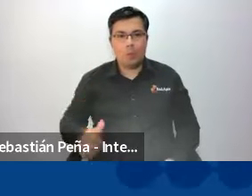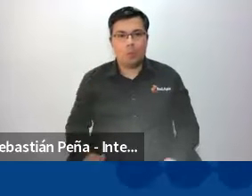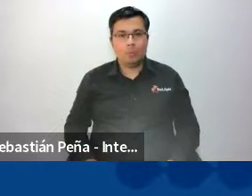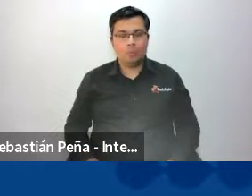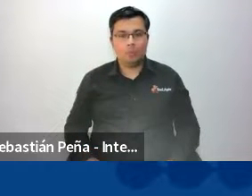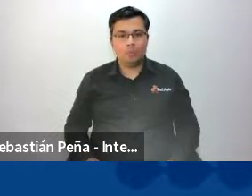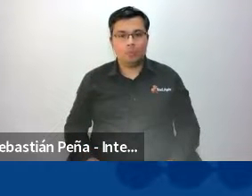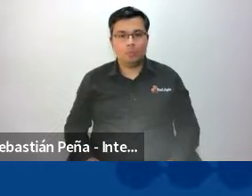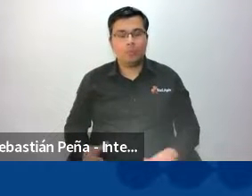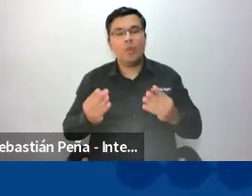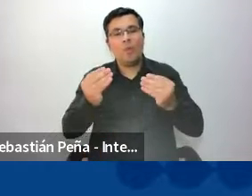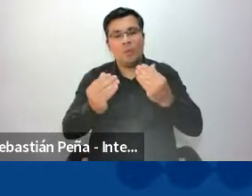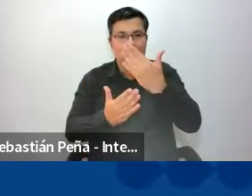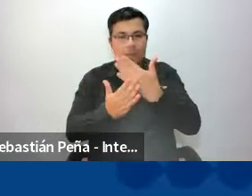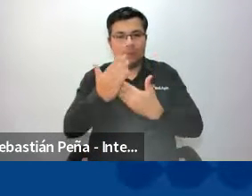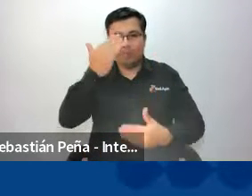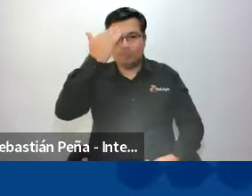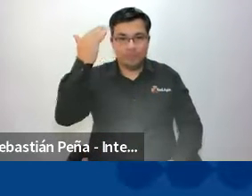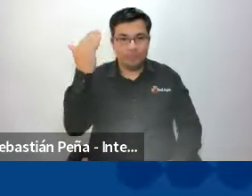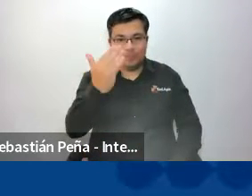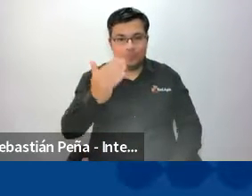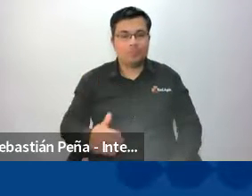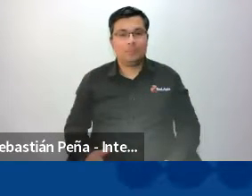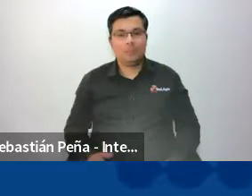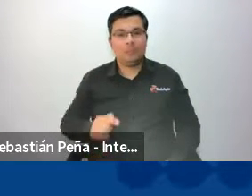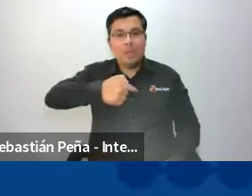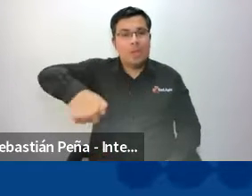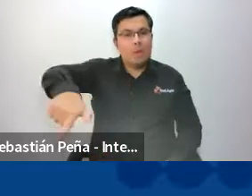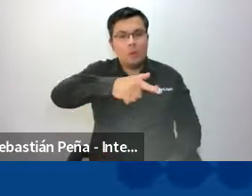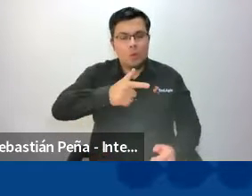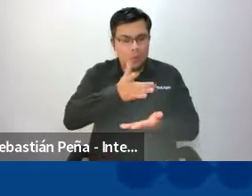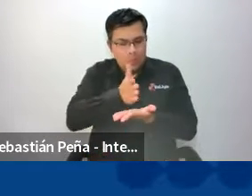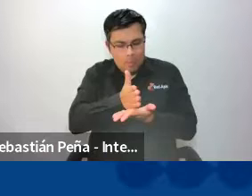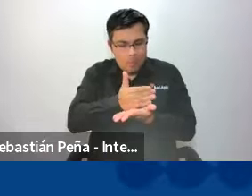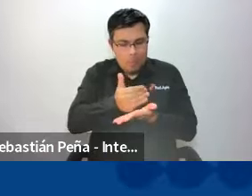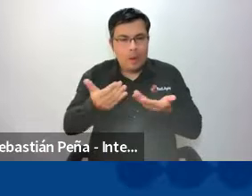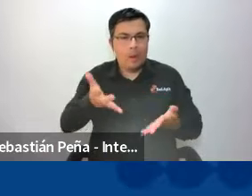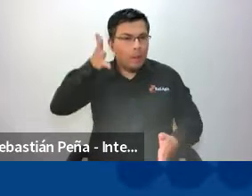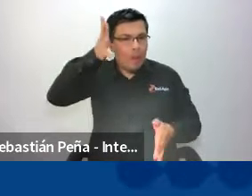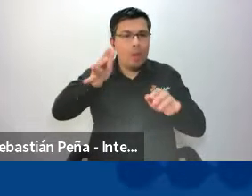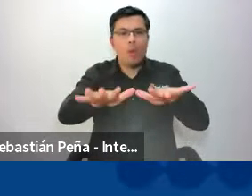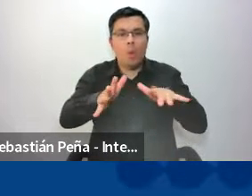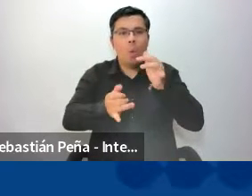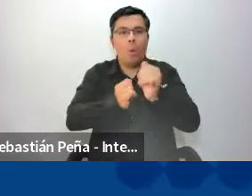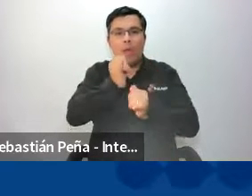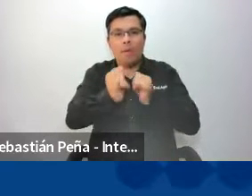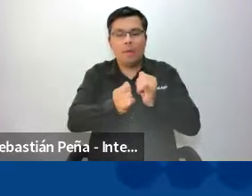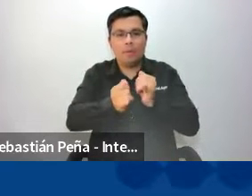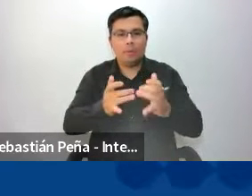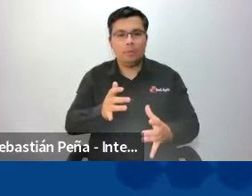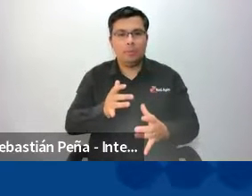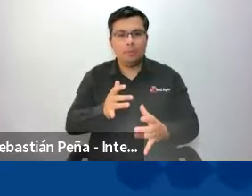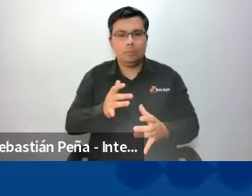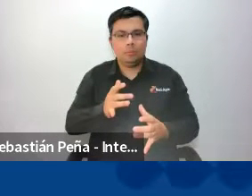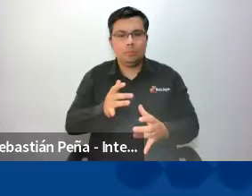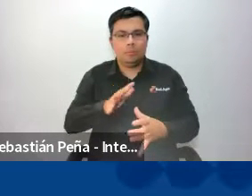un buen día, ¿verdad? Y hemos preparado este webinar que pertenece a un ciclo